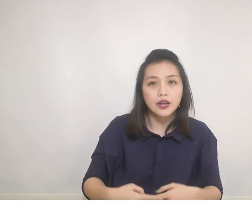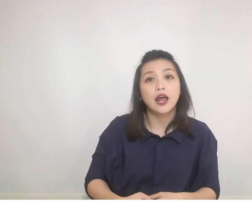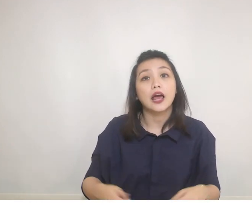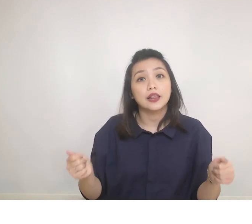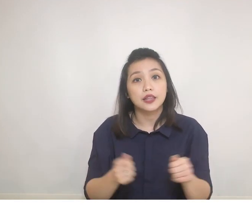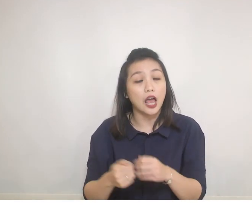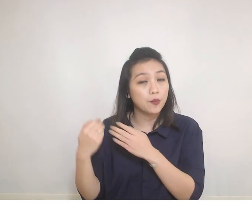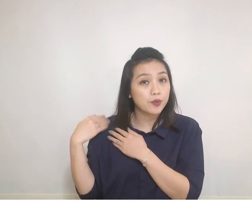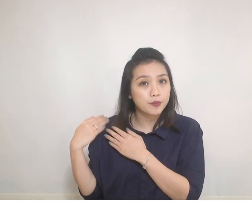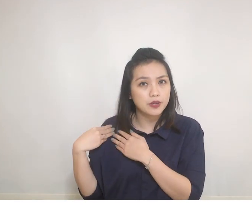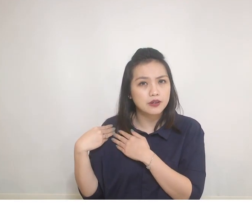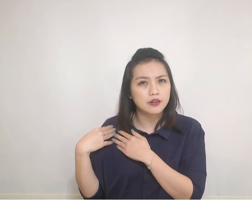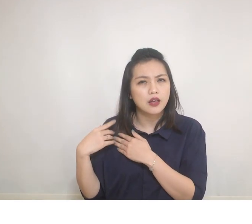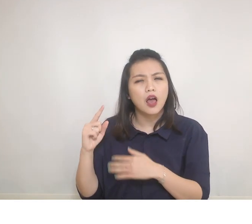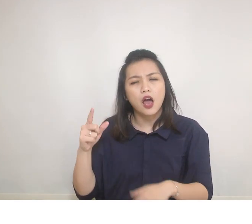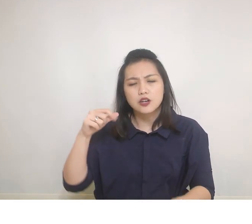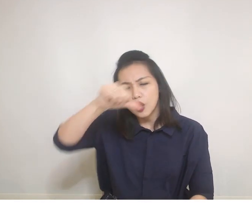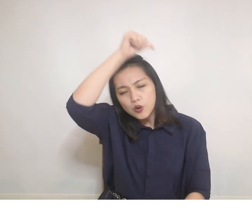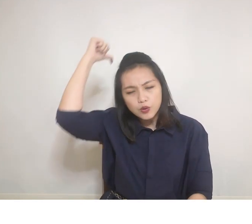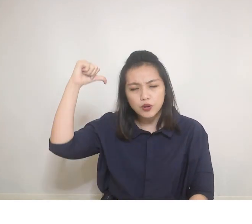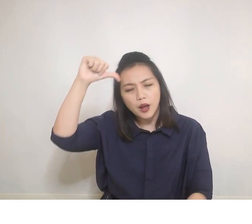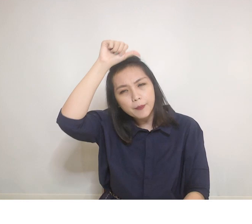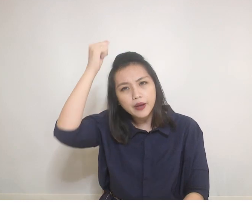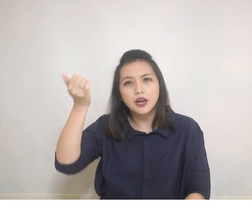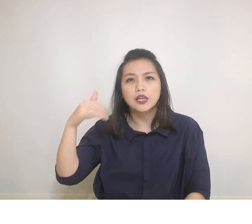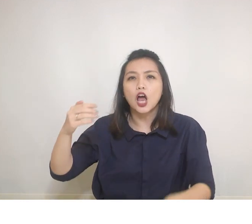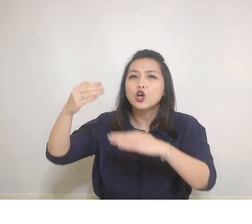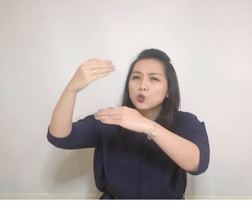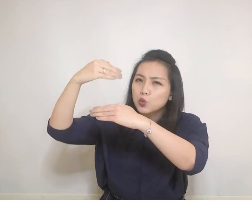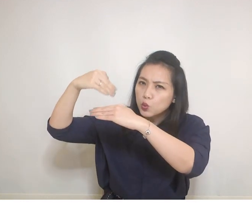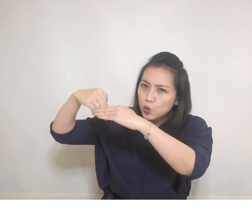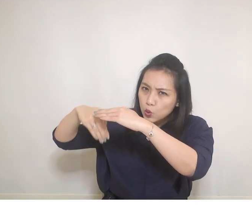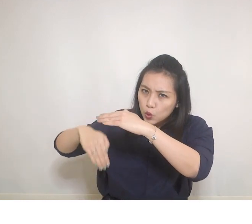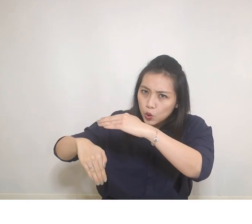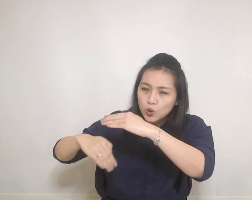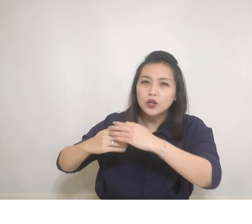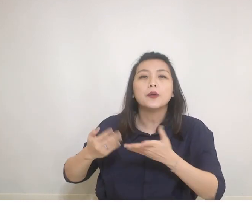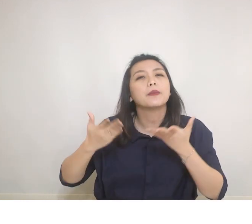lagi gitu. Awalnya kan di awal tahun 2019 itu kita sempat menggebu-gebu, terus kita